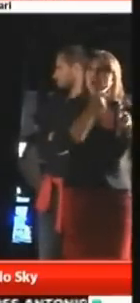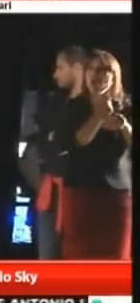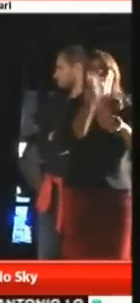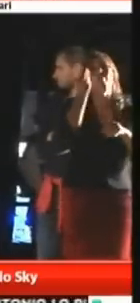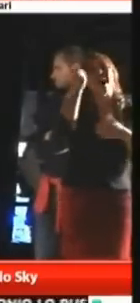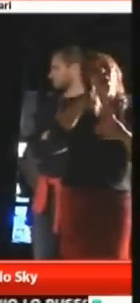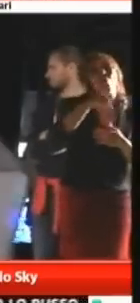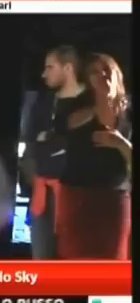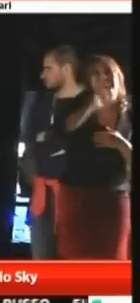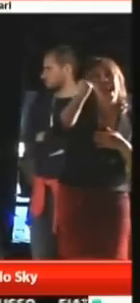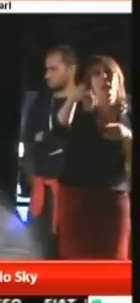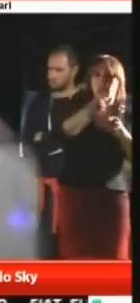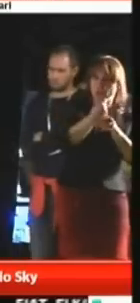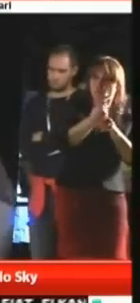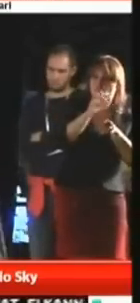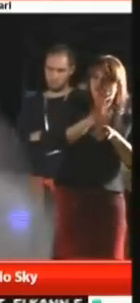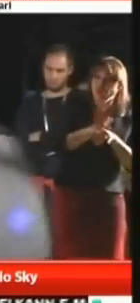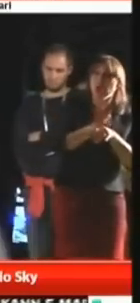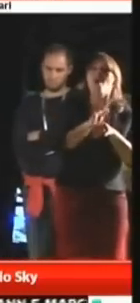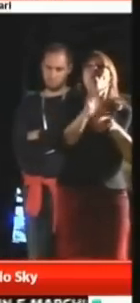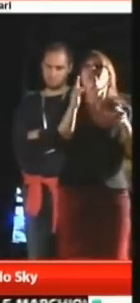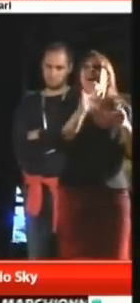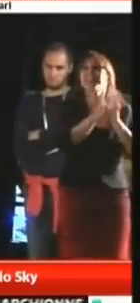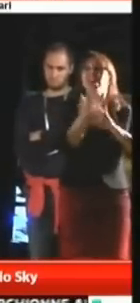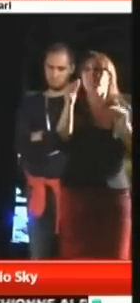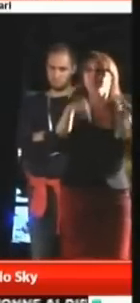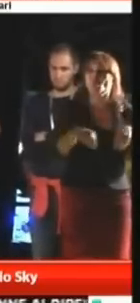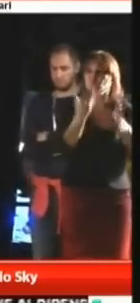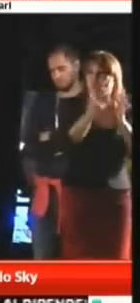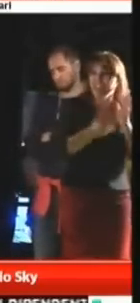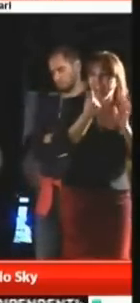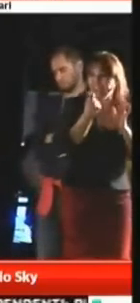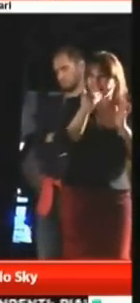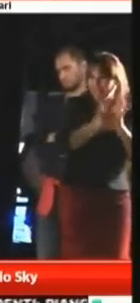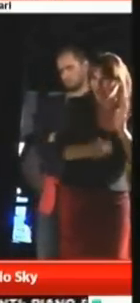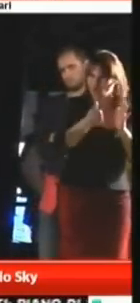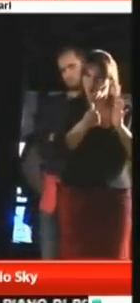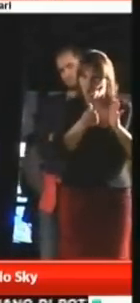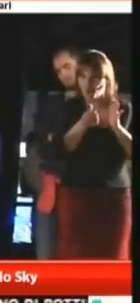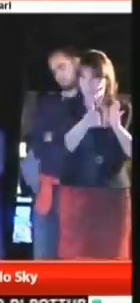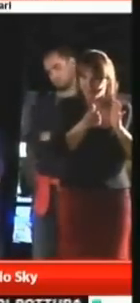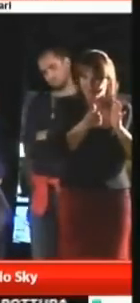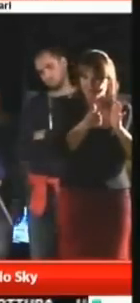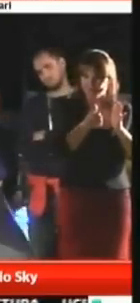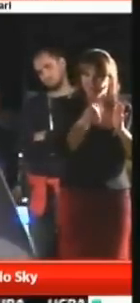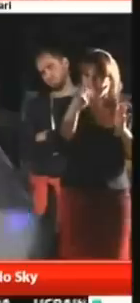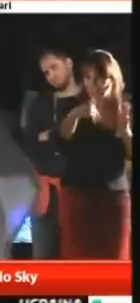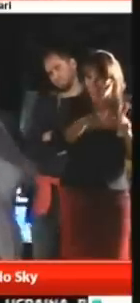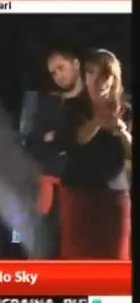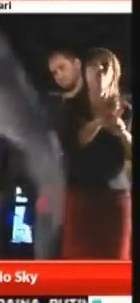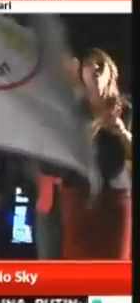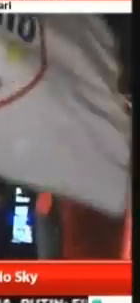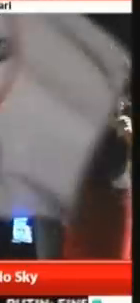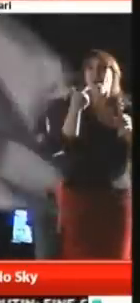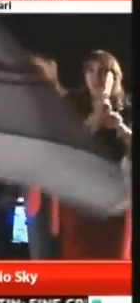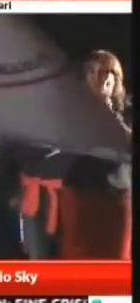avere un posto di lavoro, ma in effetti è un posto di reddito. È il reddito che ti tiene dentro la società o ti espelle dalla società. E con questo